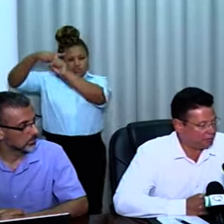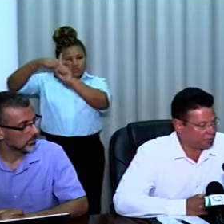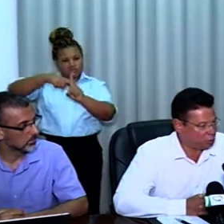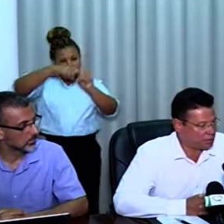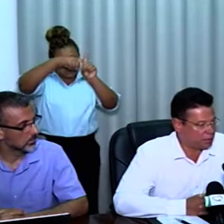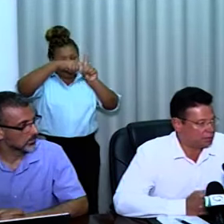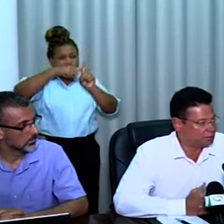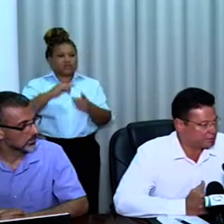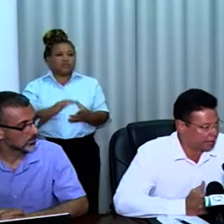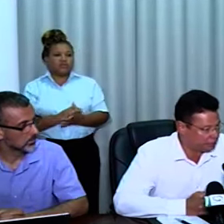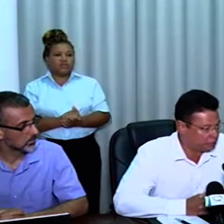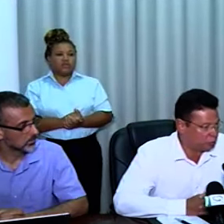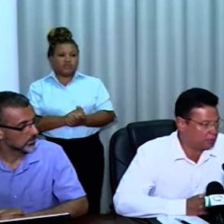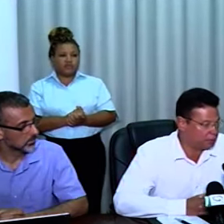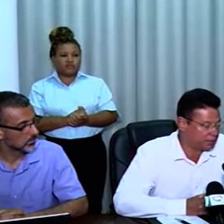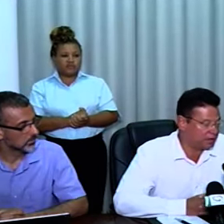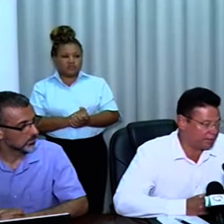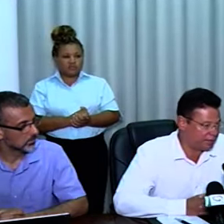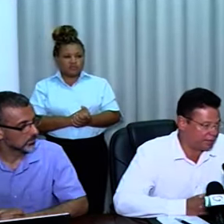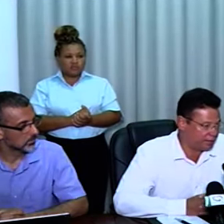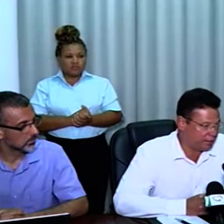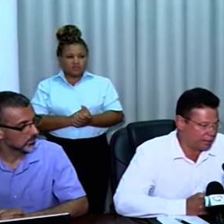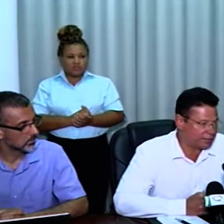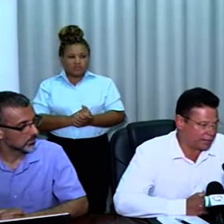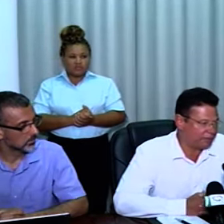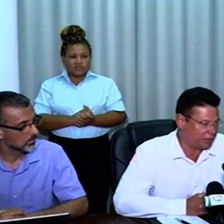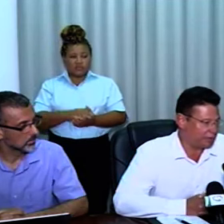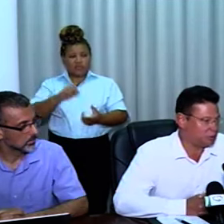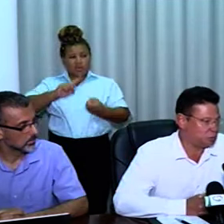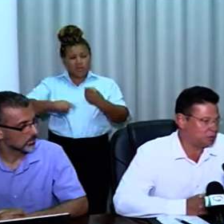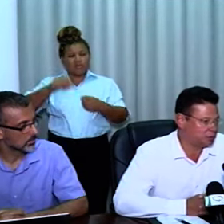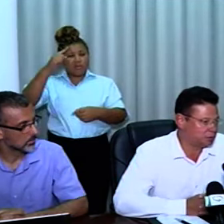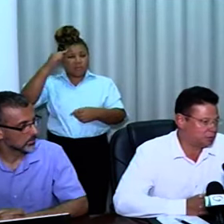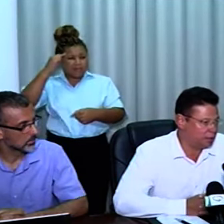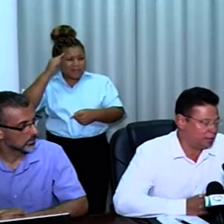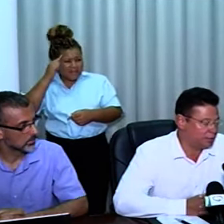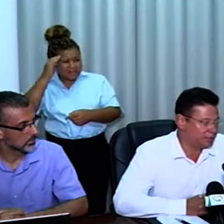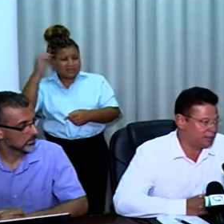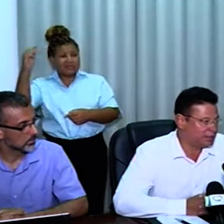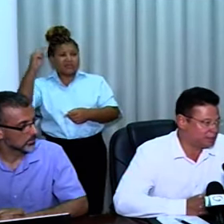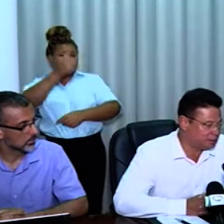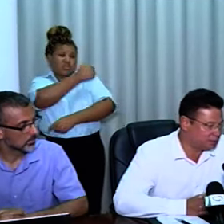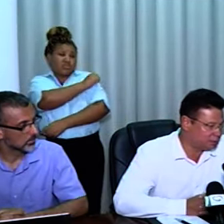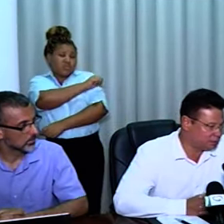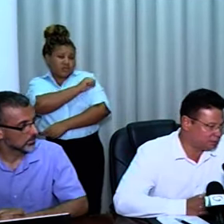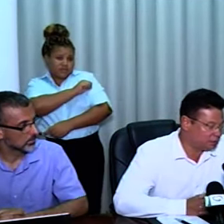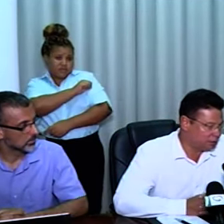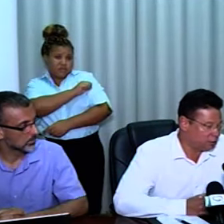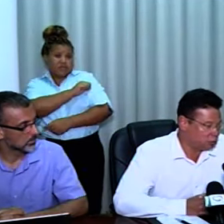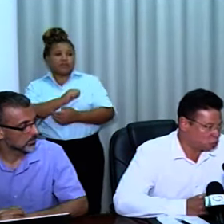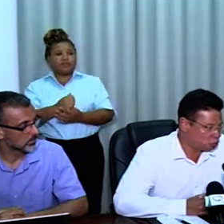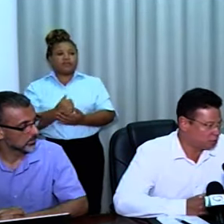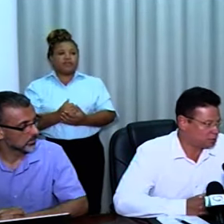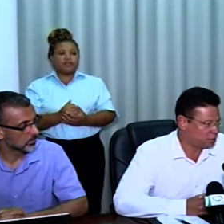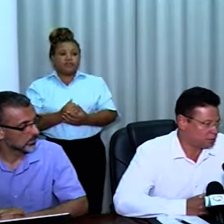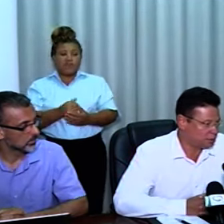il peut affecter nos besoins dans notre staff, nous avons travaillé, qui sait affecter les autres. Les gens sont insultés et